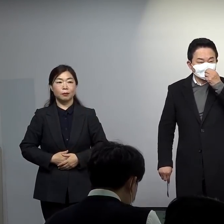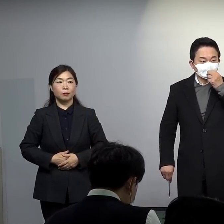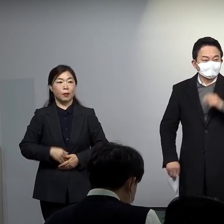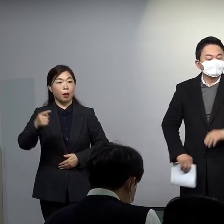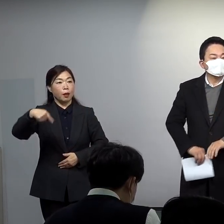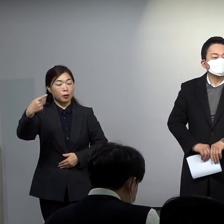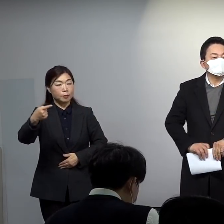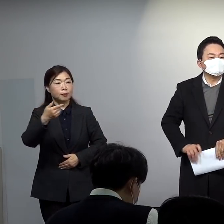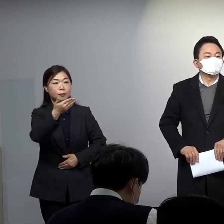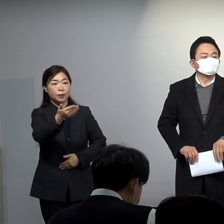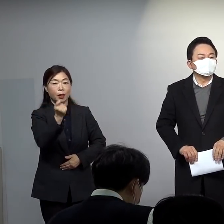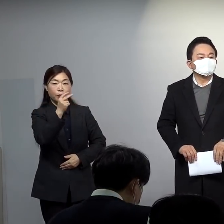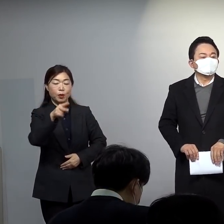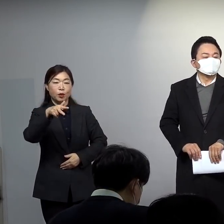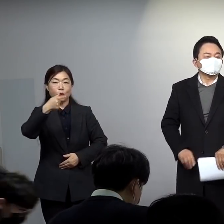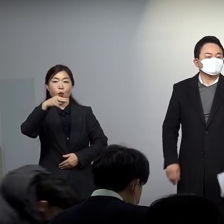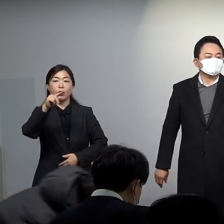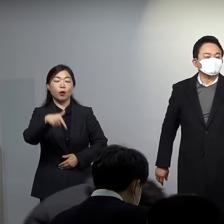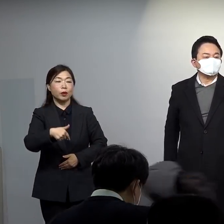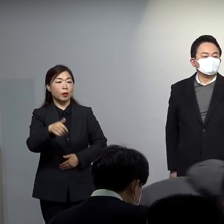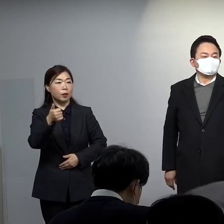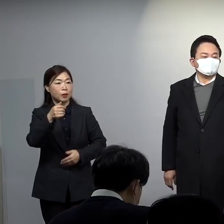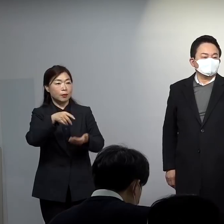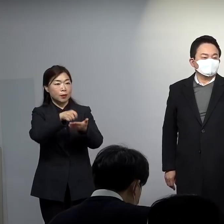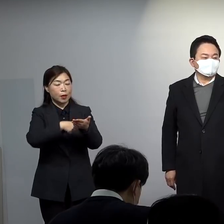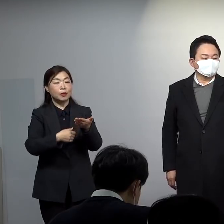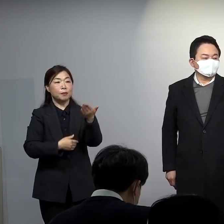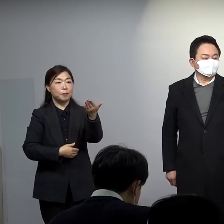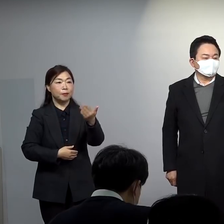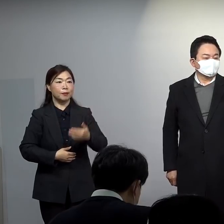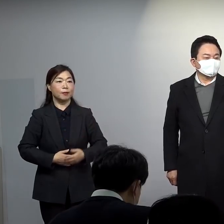다음 질문 TV조선 홍현주